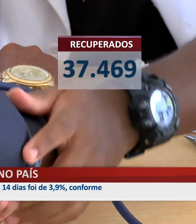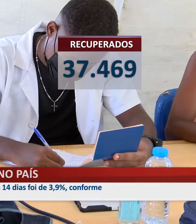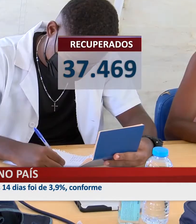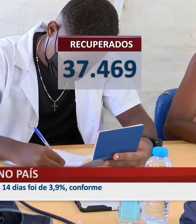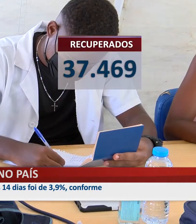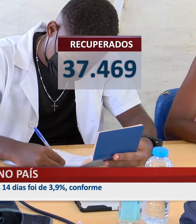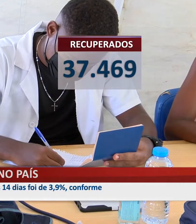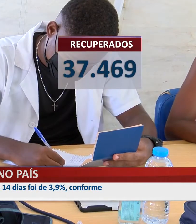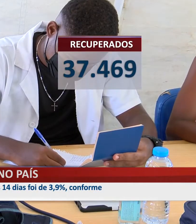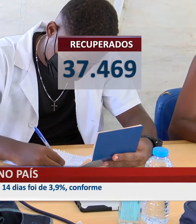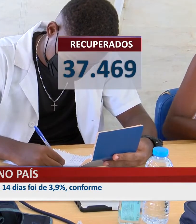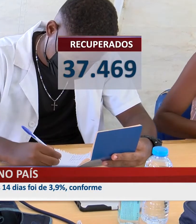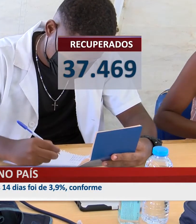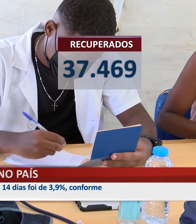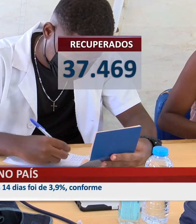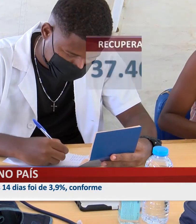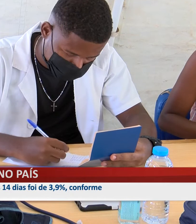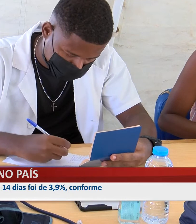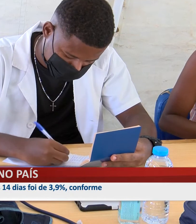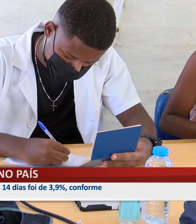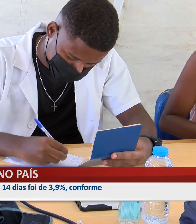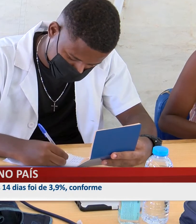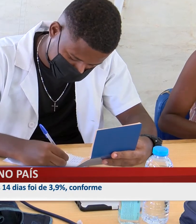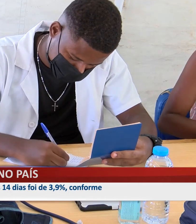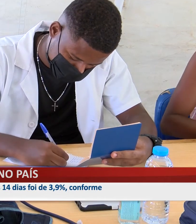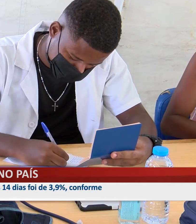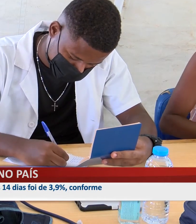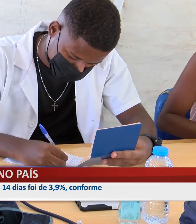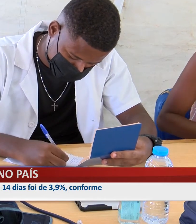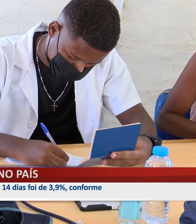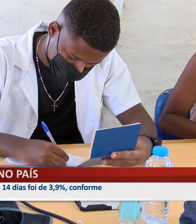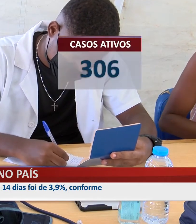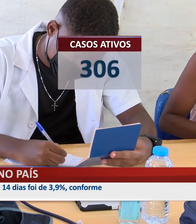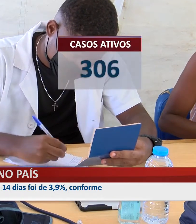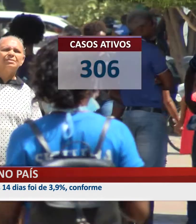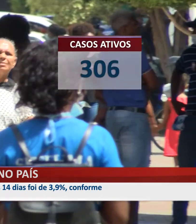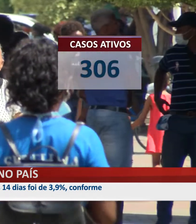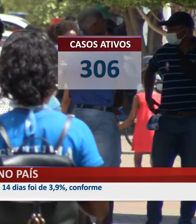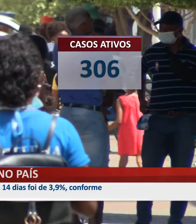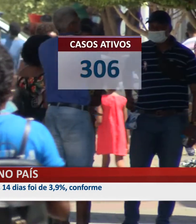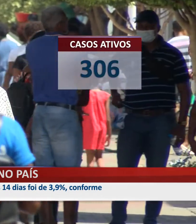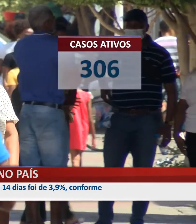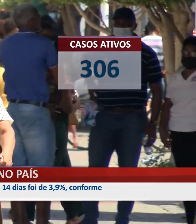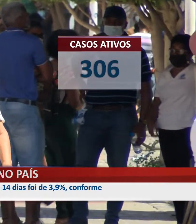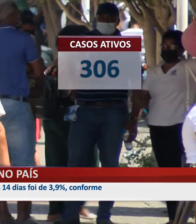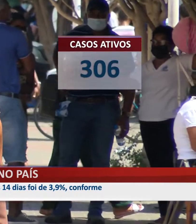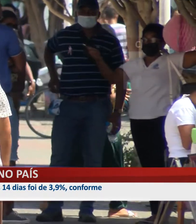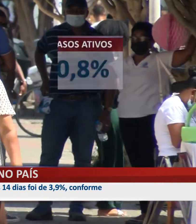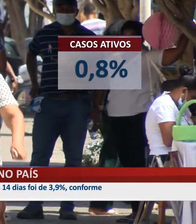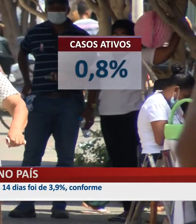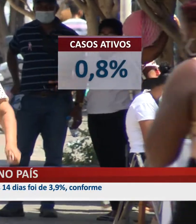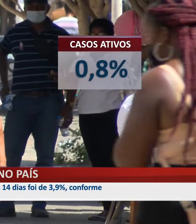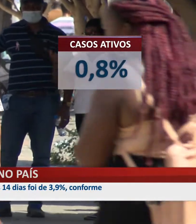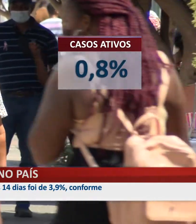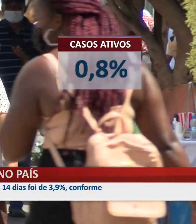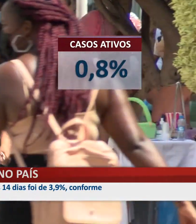37.469 o total de recuperados. Em termos de casos ativos, o país tem neste momento 306, o que